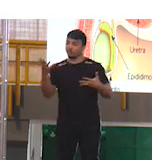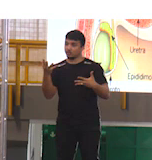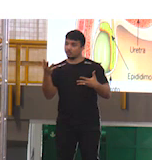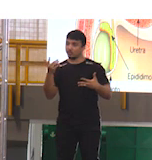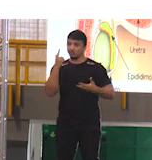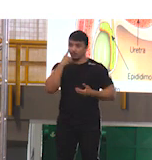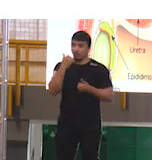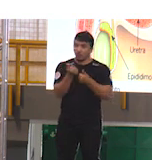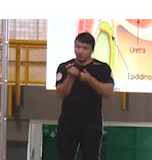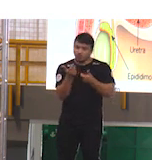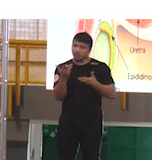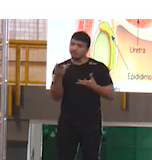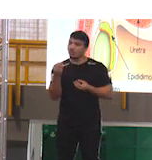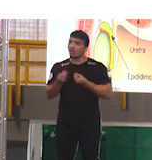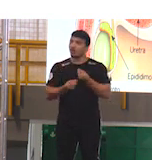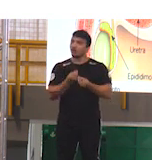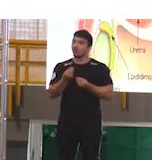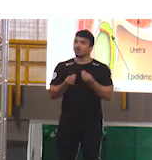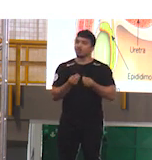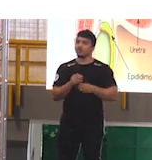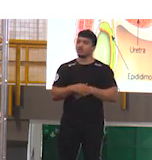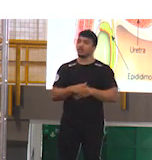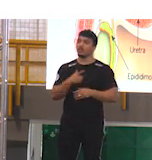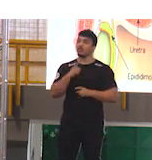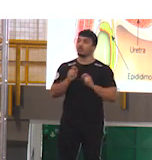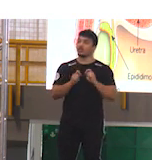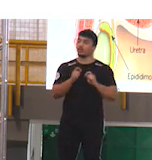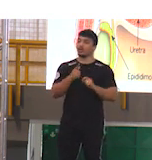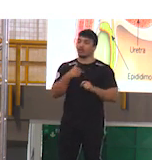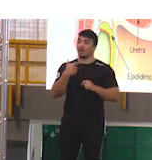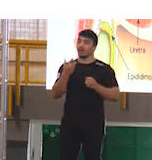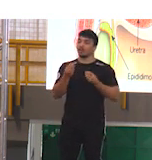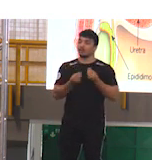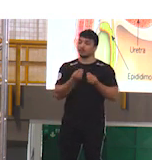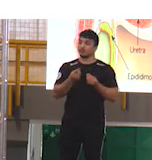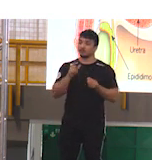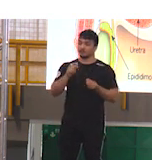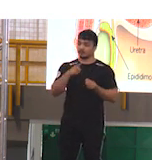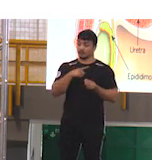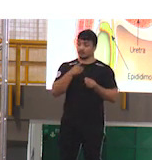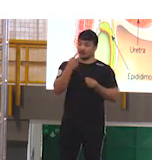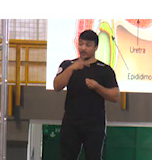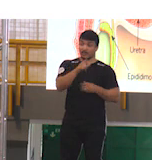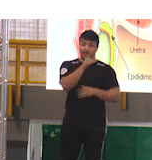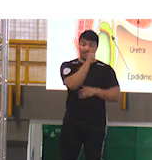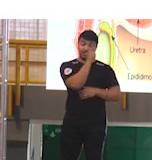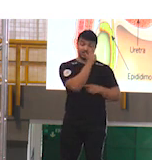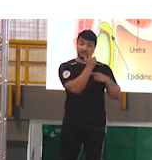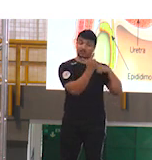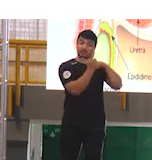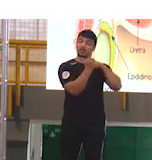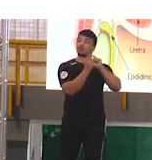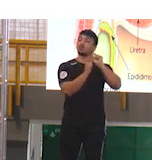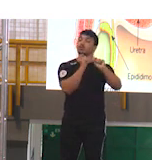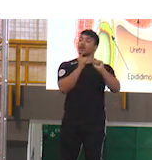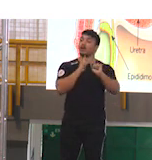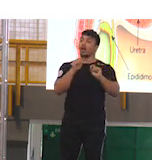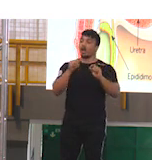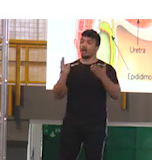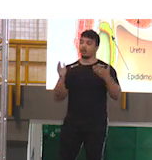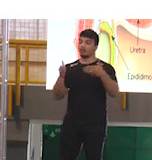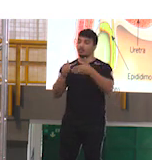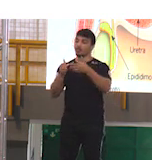quantitativos. O que eu quero dizer com isso? Eu quero dizer que o sistema reprodutor masculino, ele é voltado